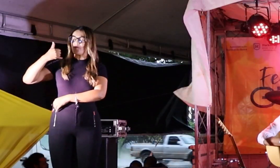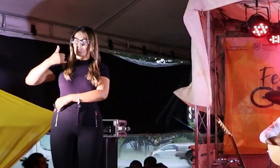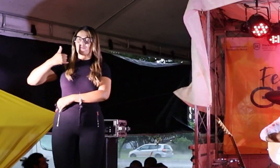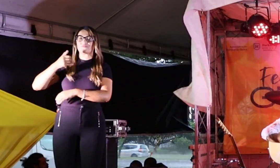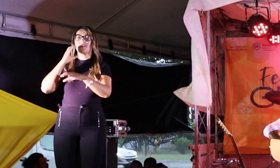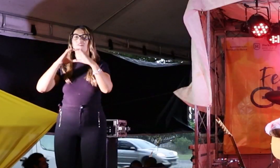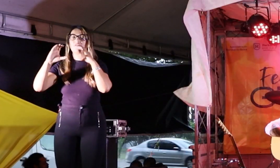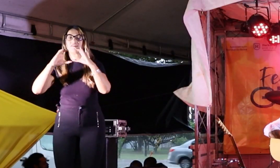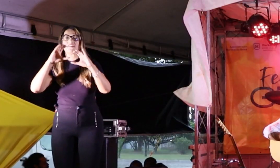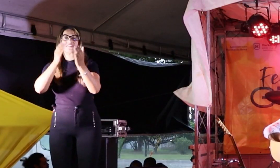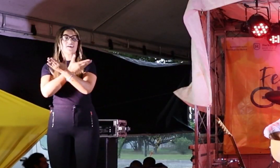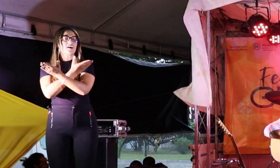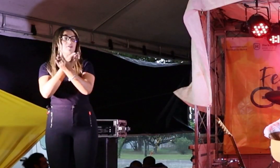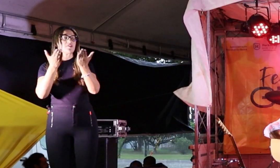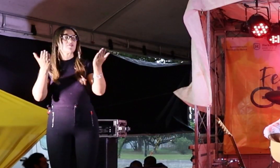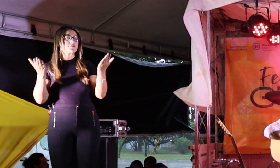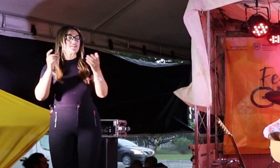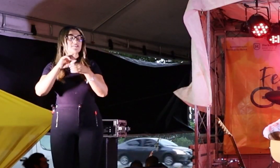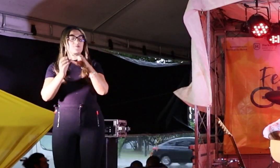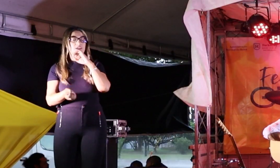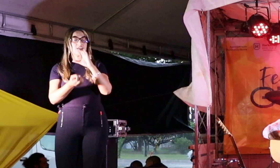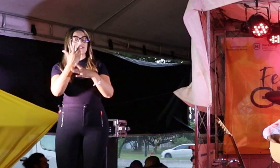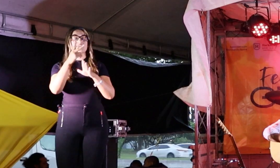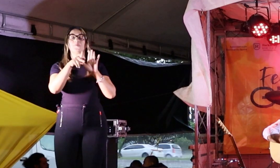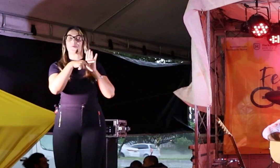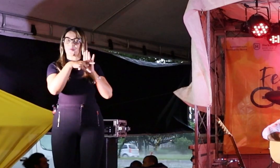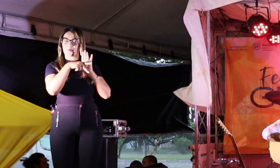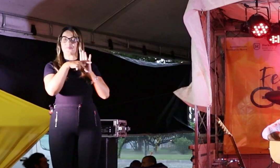Eu vou cantar para vocês uma canção de minha autoria.